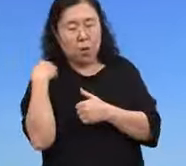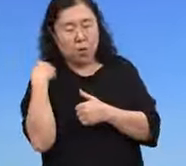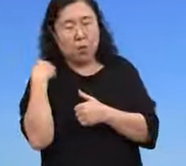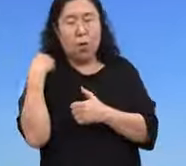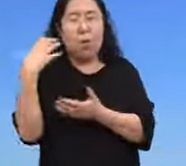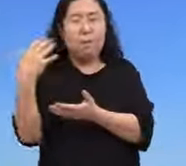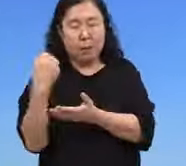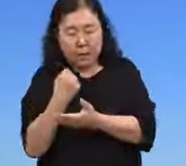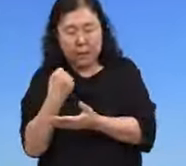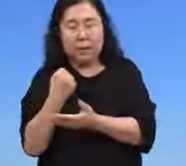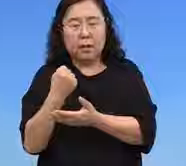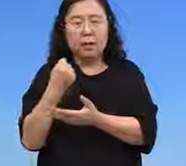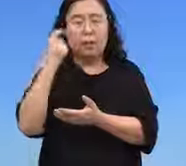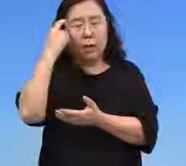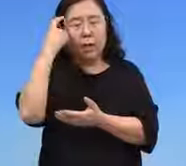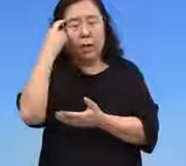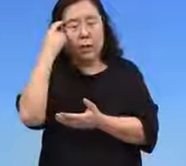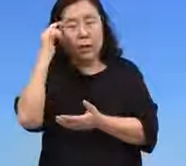거구나.